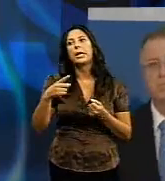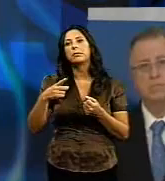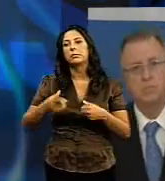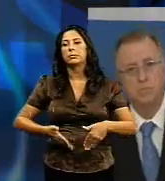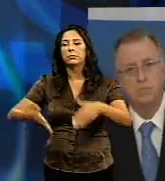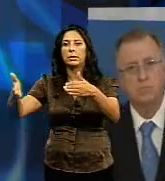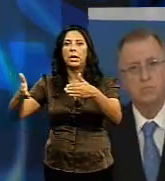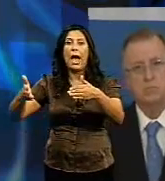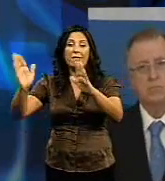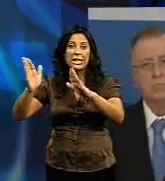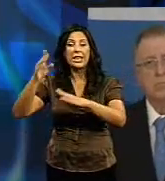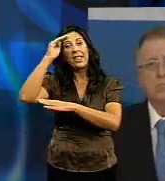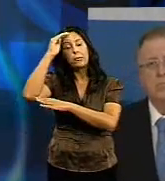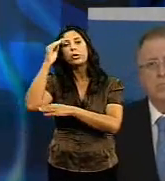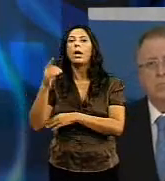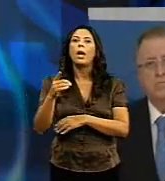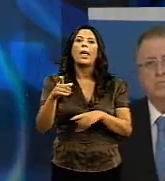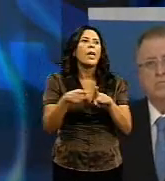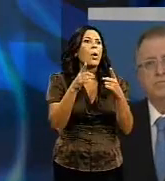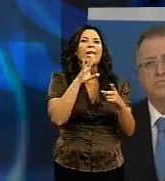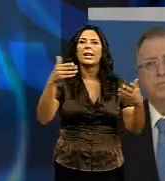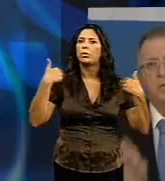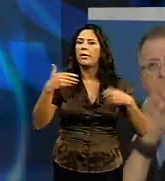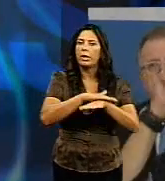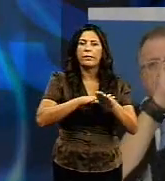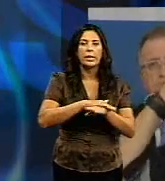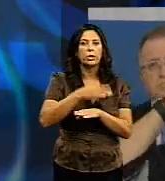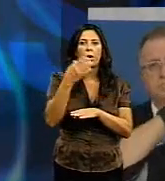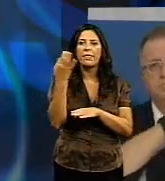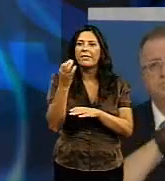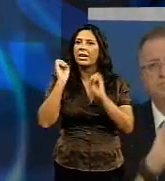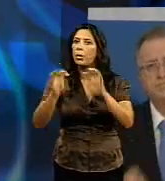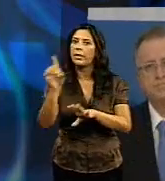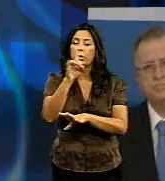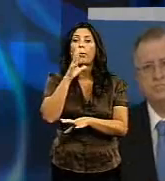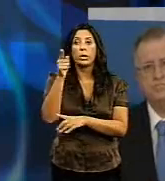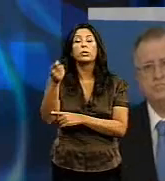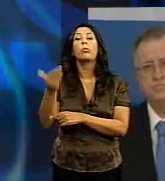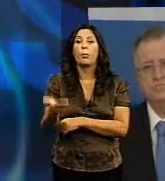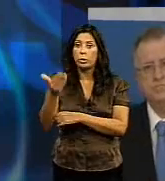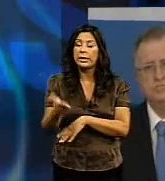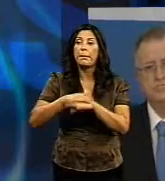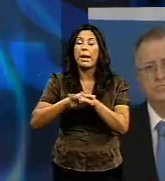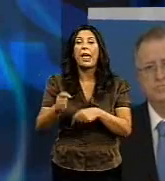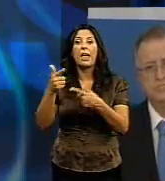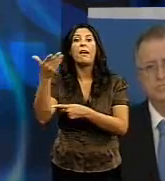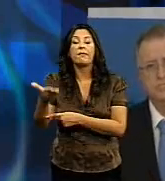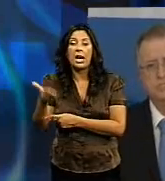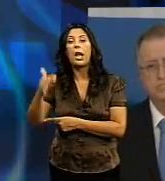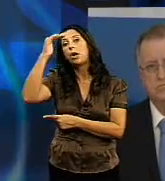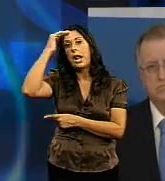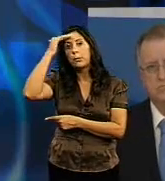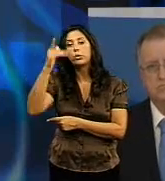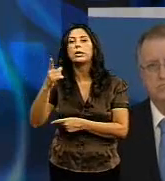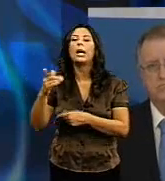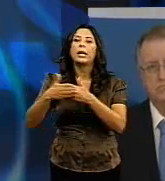gobierne, no debe de renunciar, porque será la única manera de poner en valor definitivamente Puerto América y la Punta San Felipe